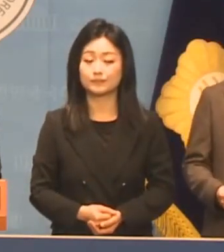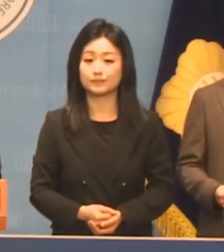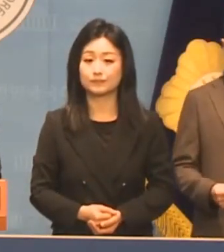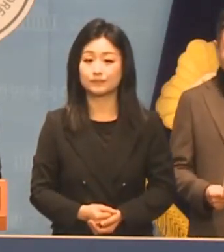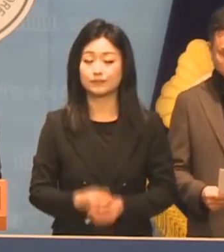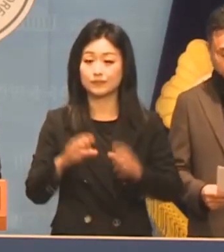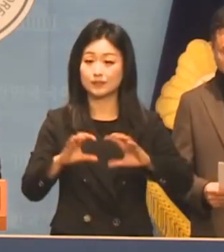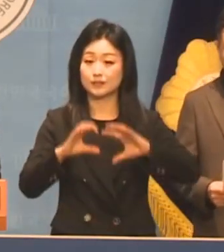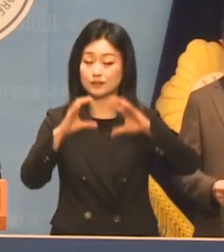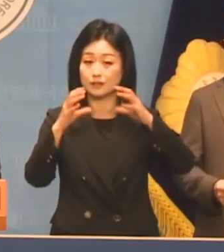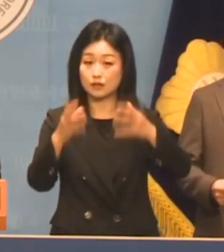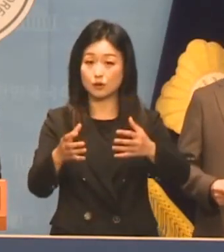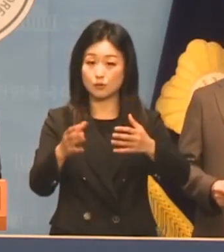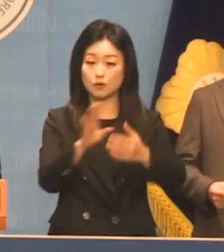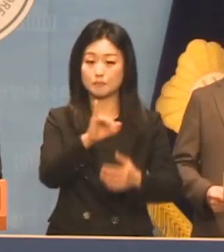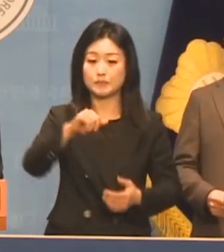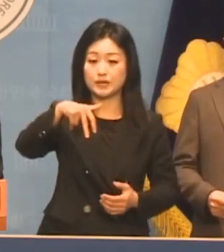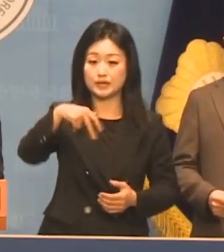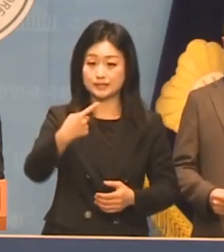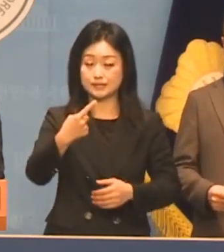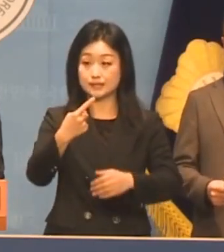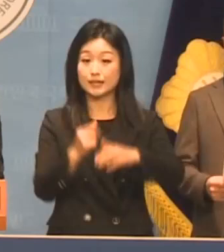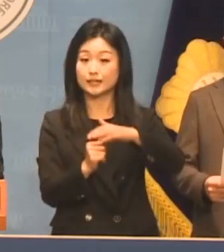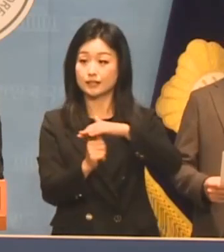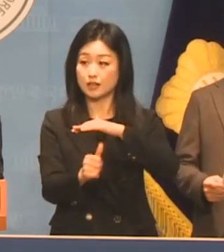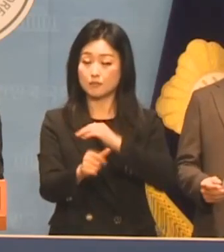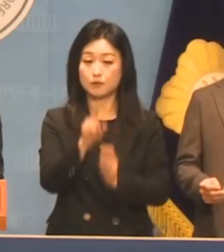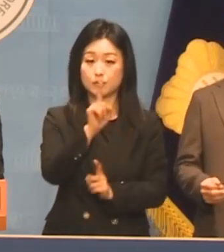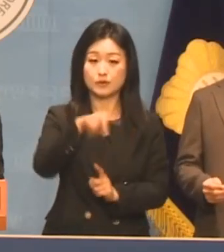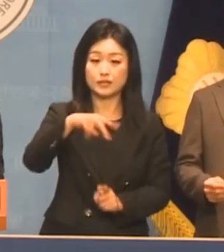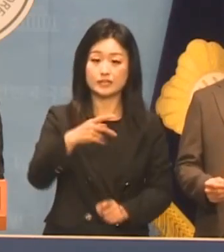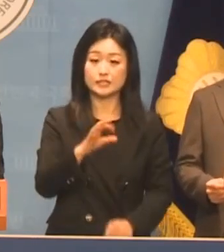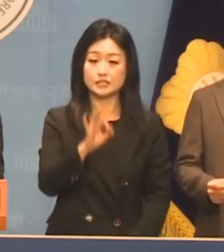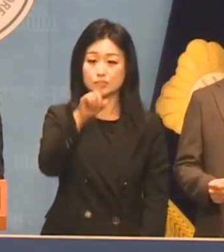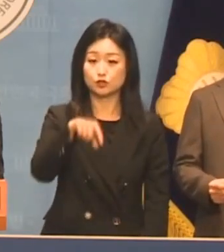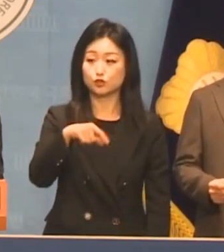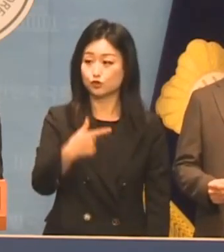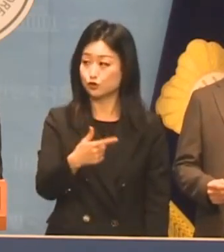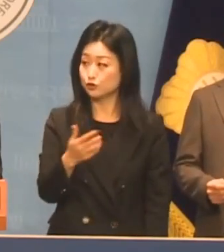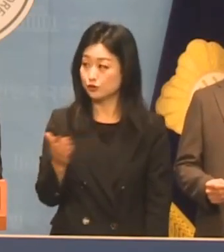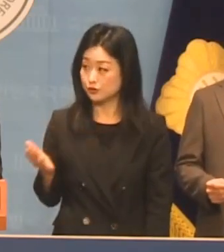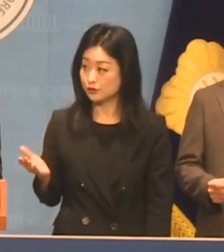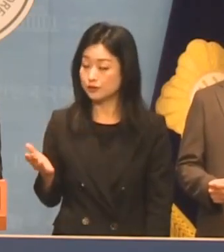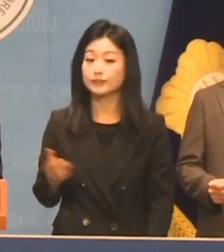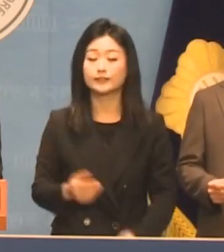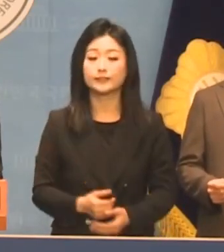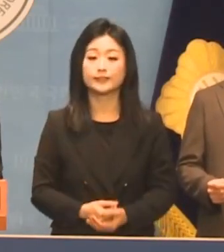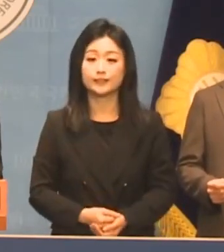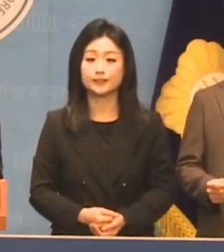글로벌 비즈마켓 대표이사 이승훈 대표님 오셨습니다.